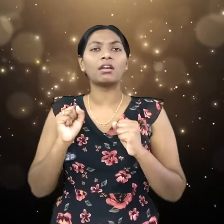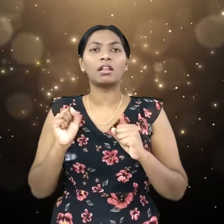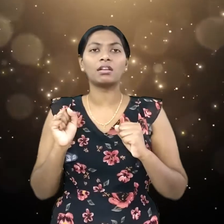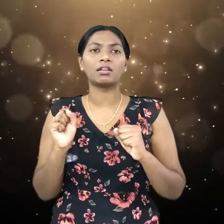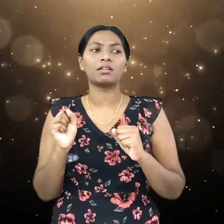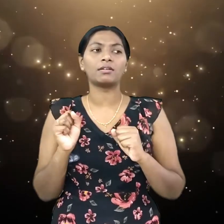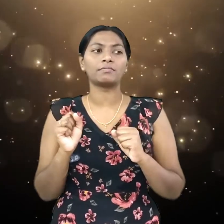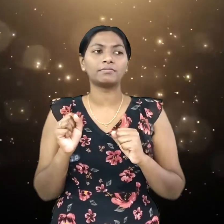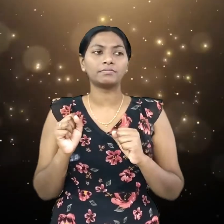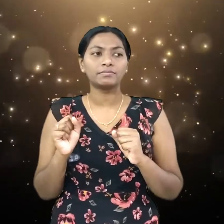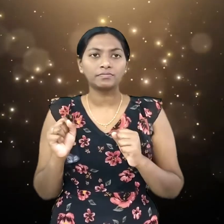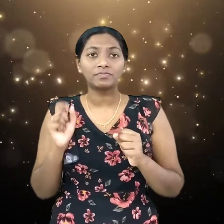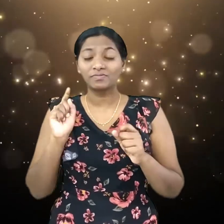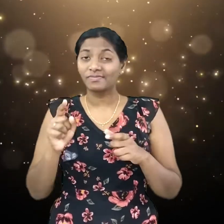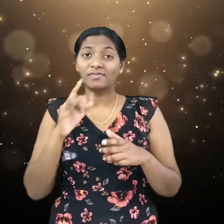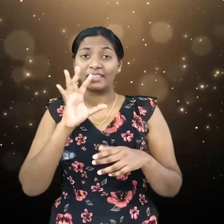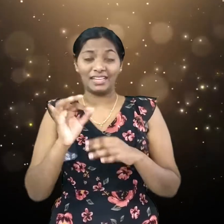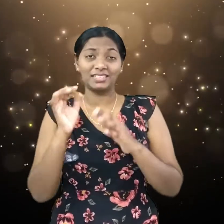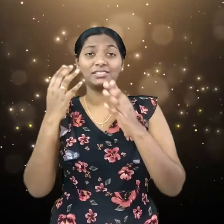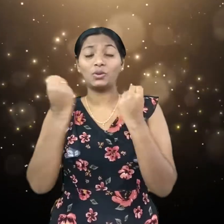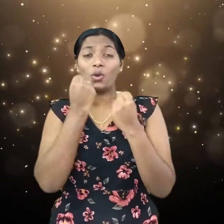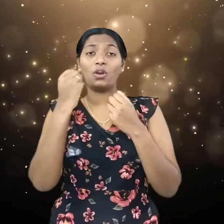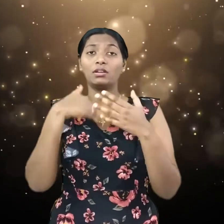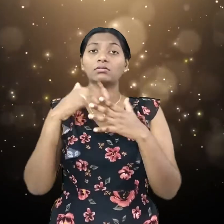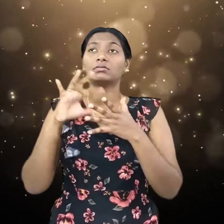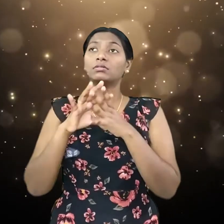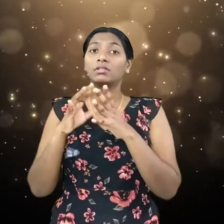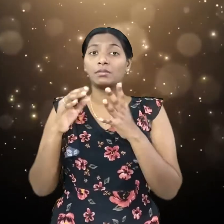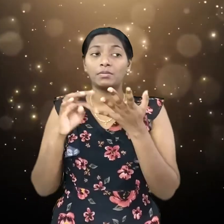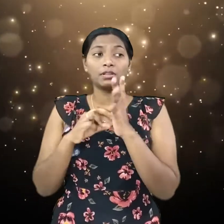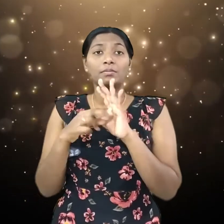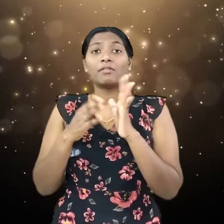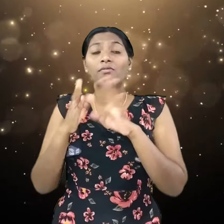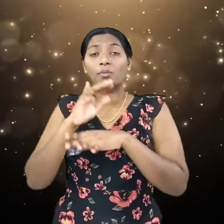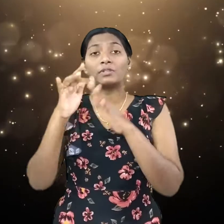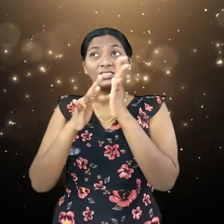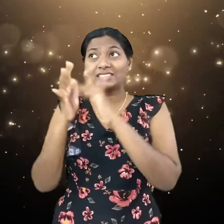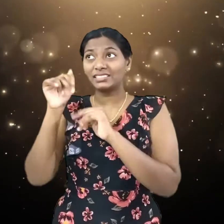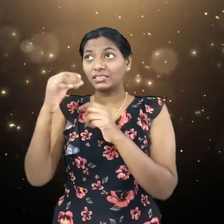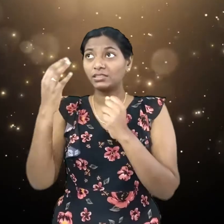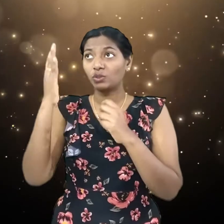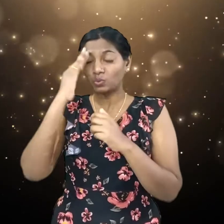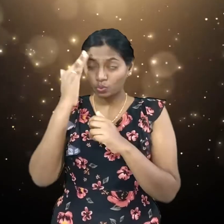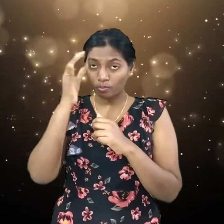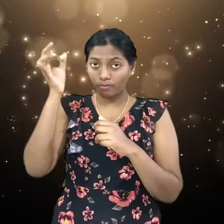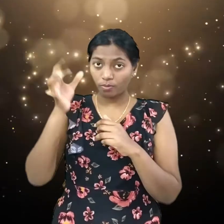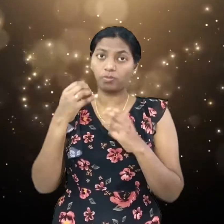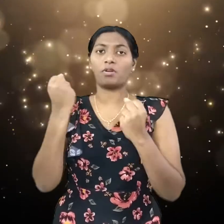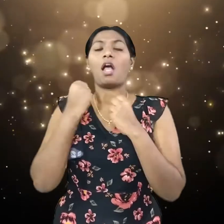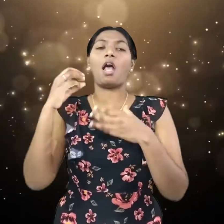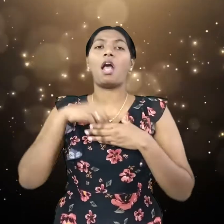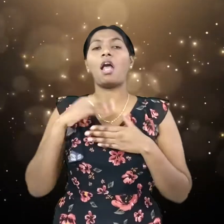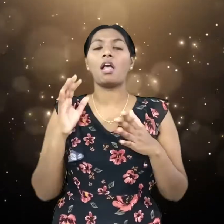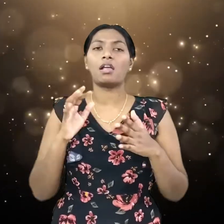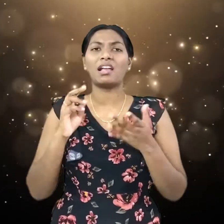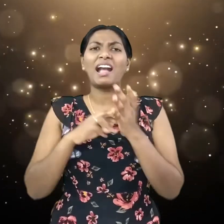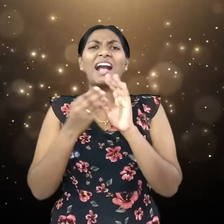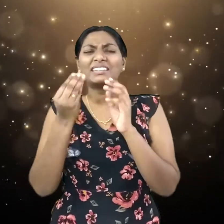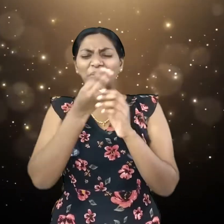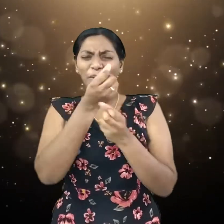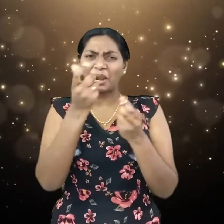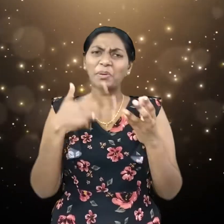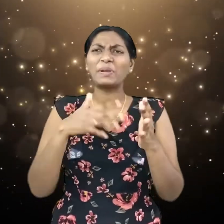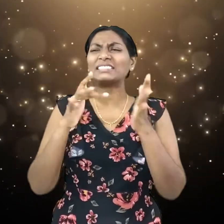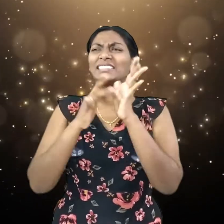पर सच्चाई क्या है कि मेरे और आपके ऊपर अनुग्रह हुआ जिसकी वजह से मैं और आप किसको ग्रहण कर पाए? यीशु मसीह। क्योंकि अभी भी बहुत से लोगों को यीशु मसीह क्या